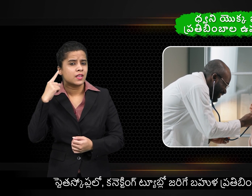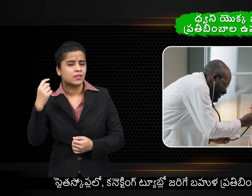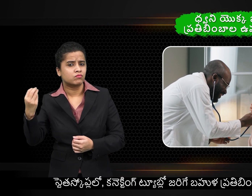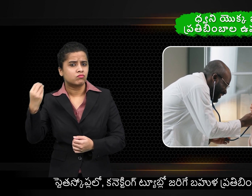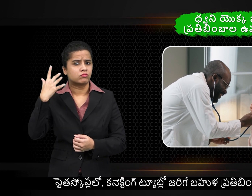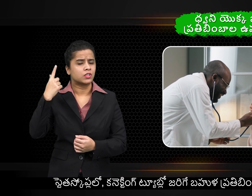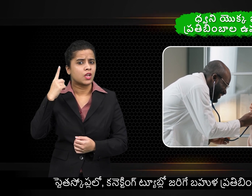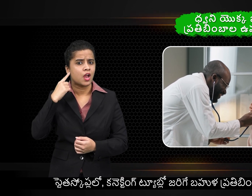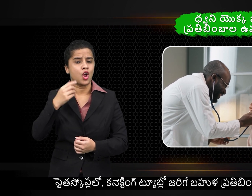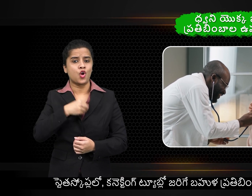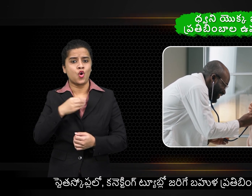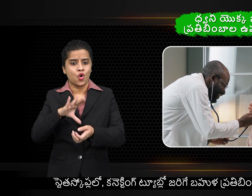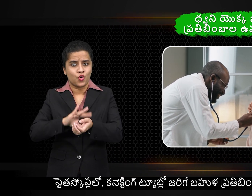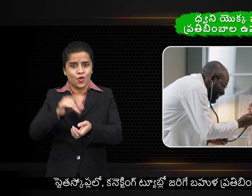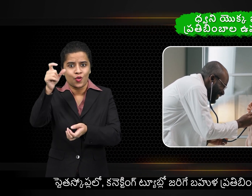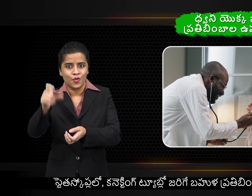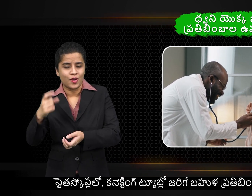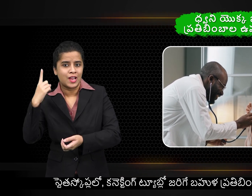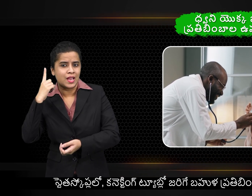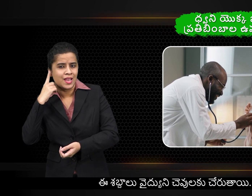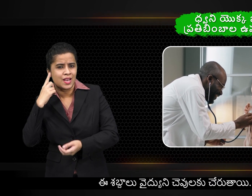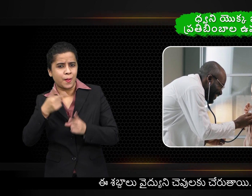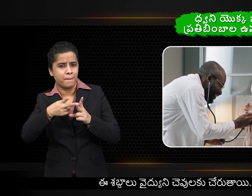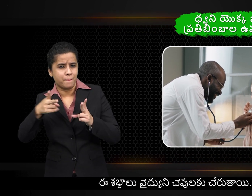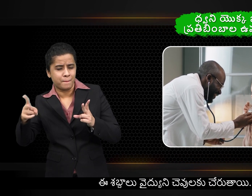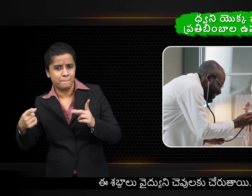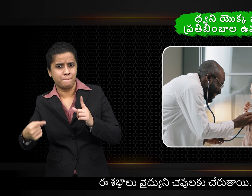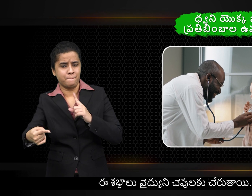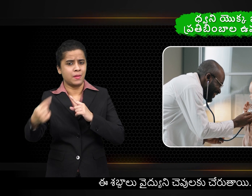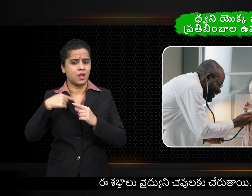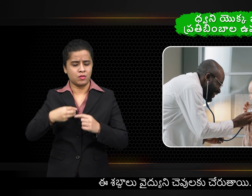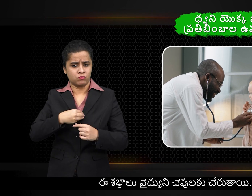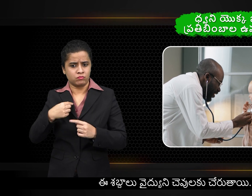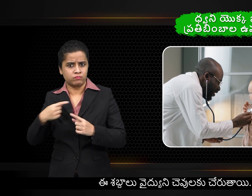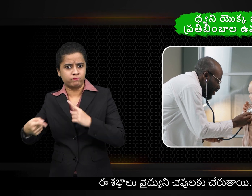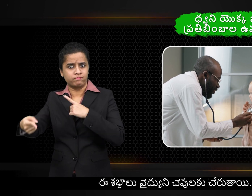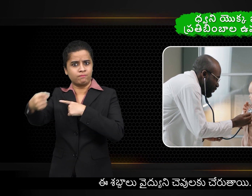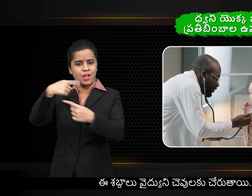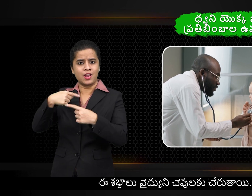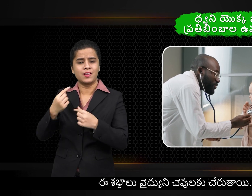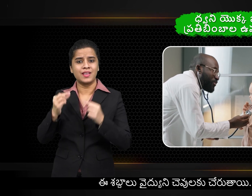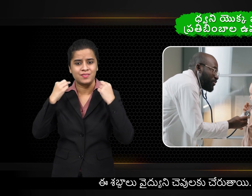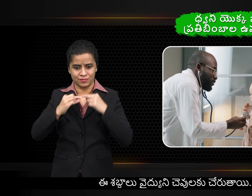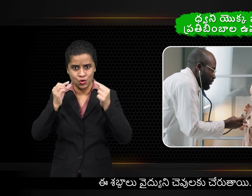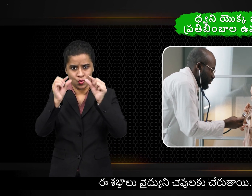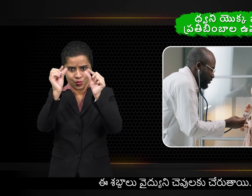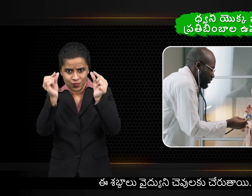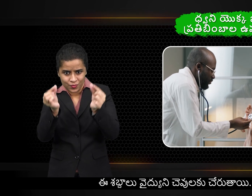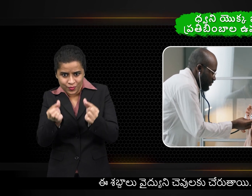ట్యూబ్లో జరిగే బహుళ ప్రతిబింబాల ద్వారా ఈ శబ్దాలు వైద్యుని చెవులకు చేరతాయి.